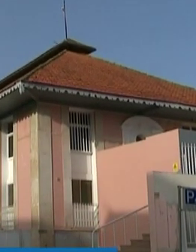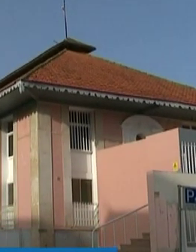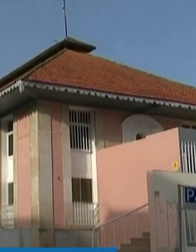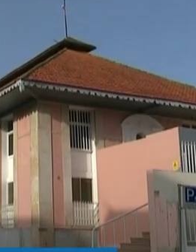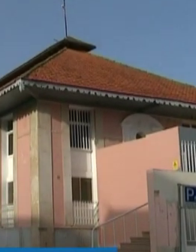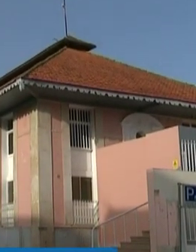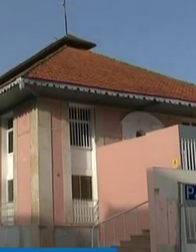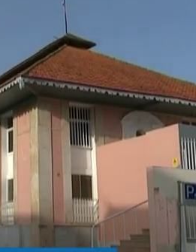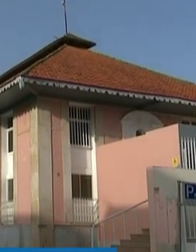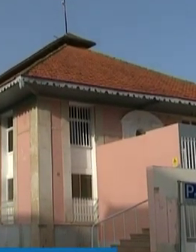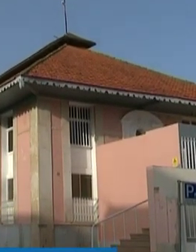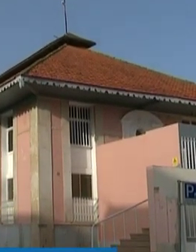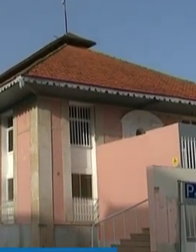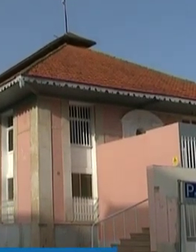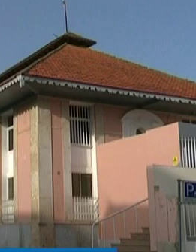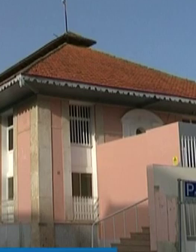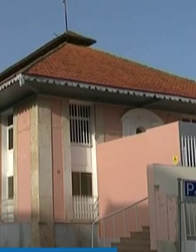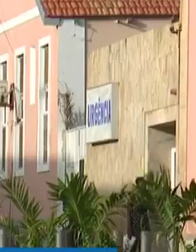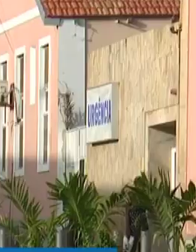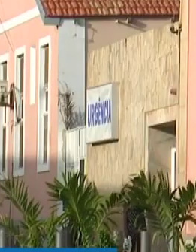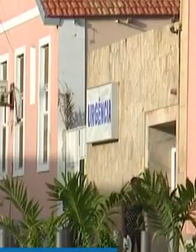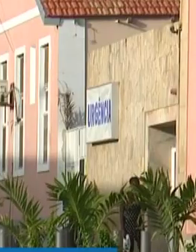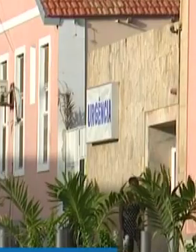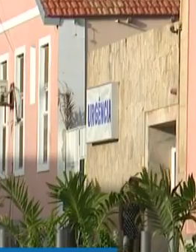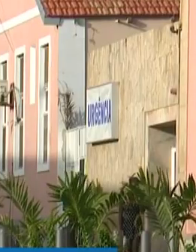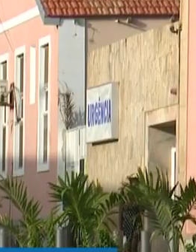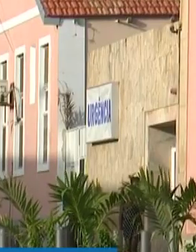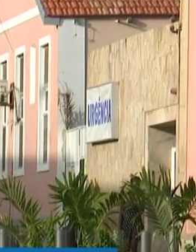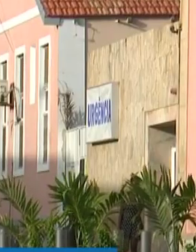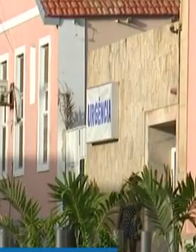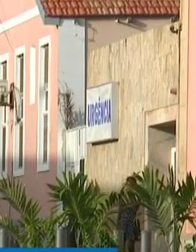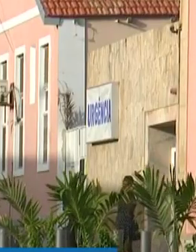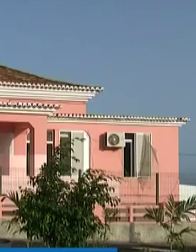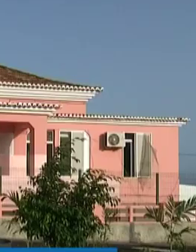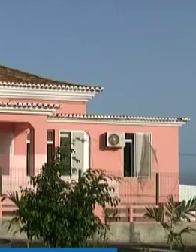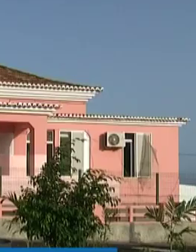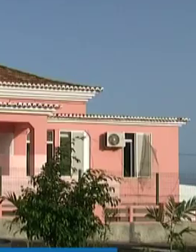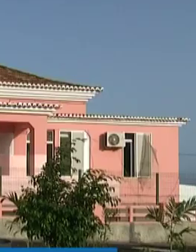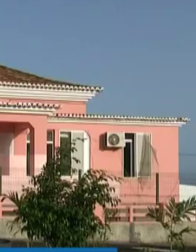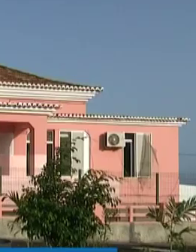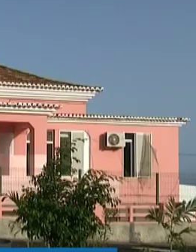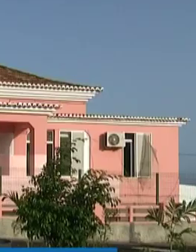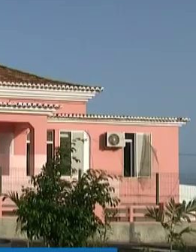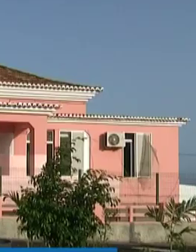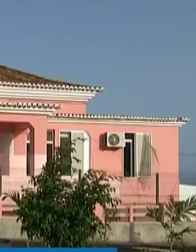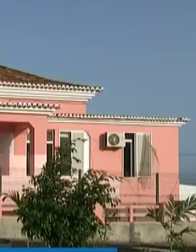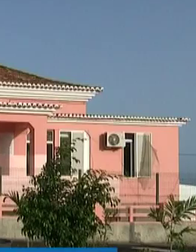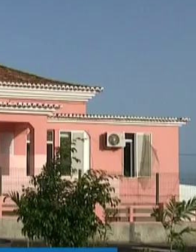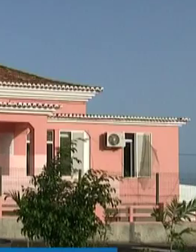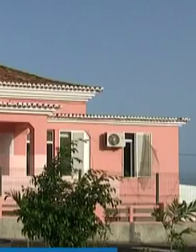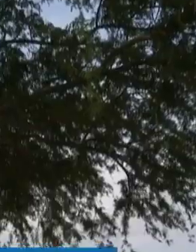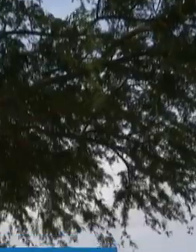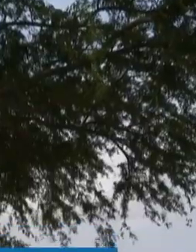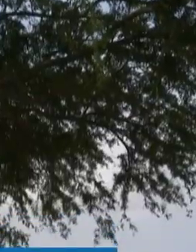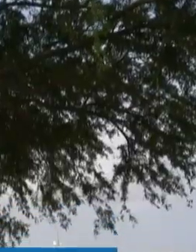que apesar do elevado número de óbitos em janeiro, a taxa de letalidade situa-se nos 0,3%,